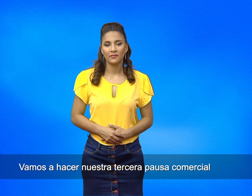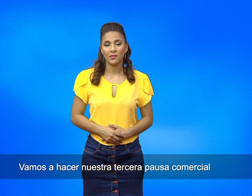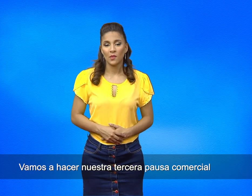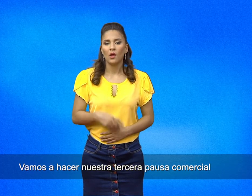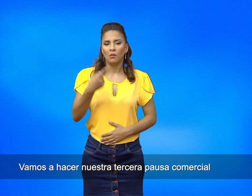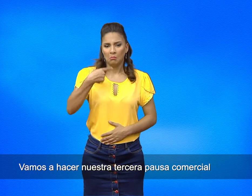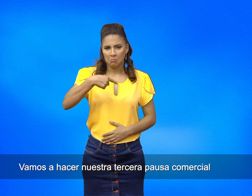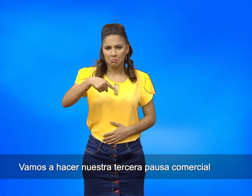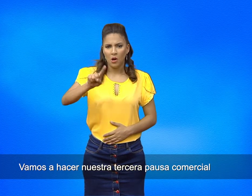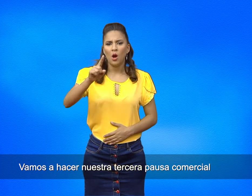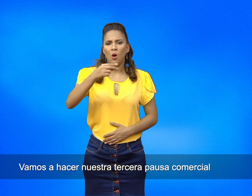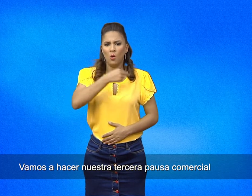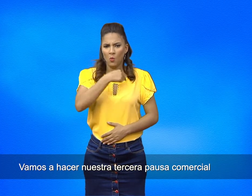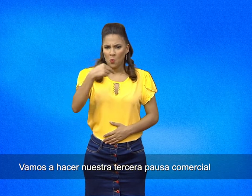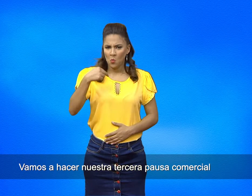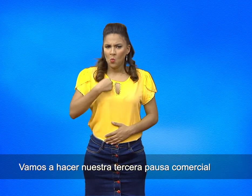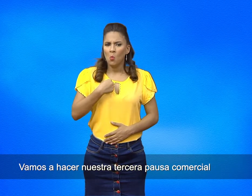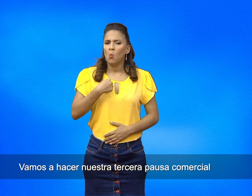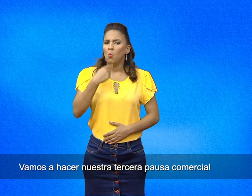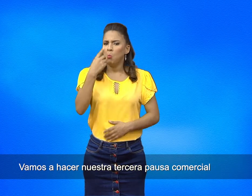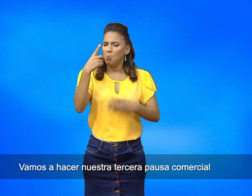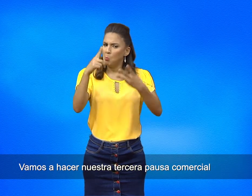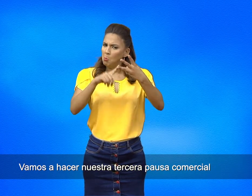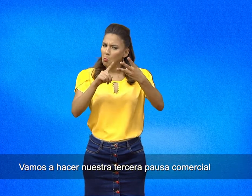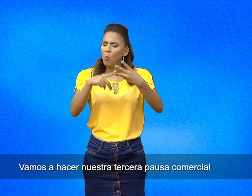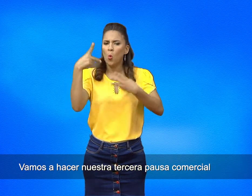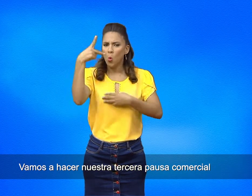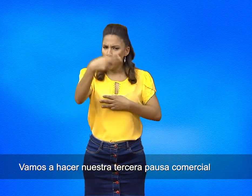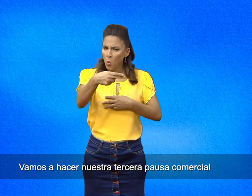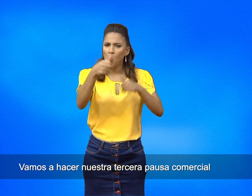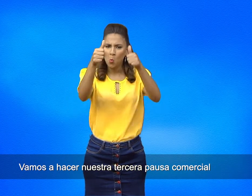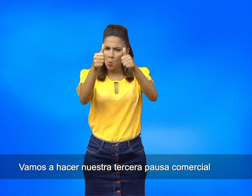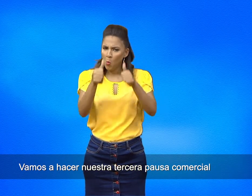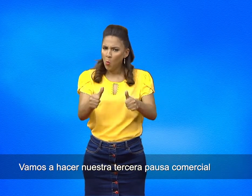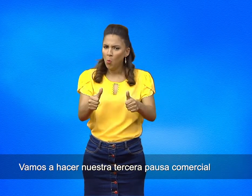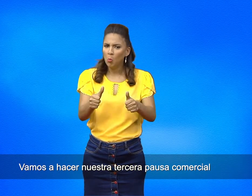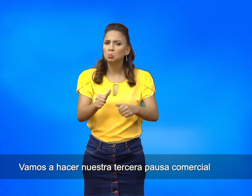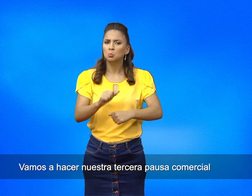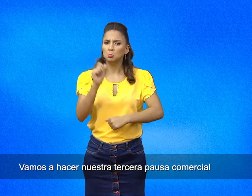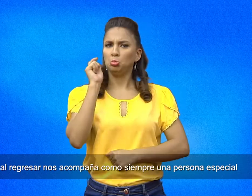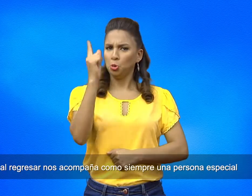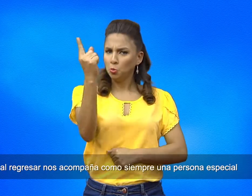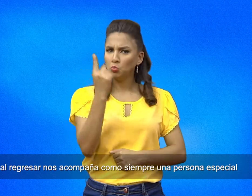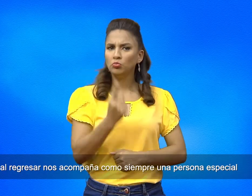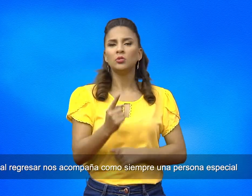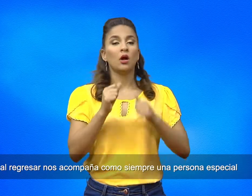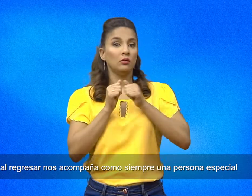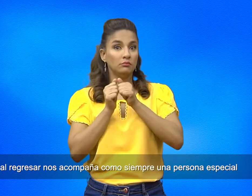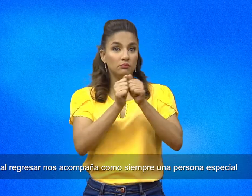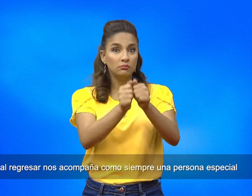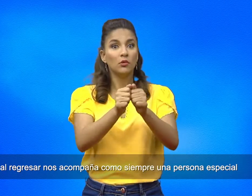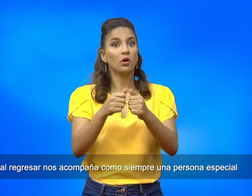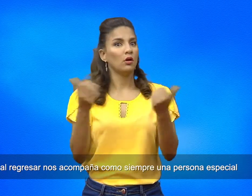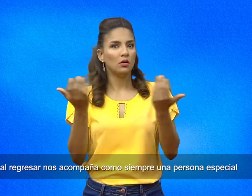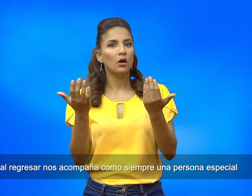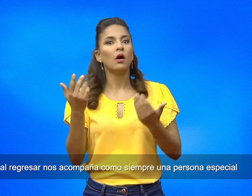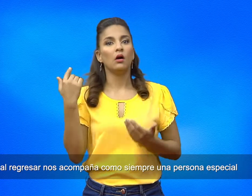vamos a hacer nuestra tercera pausa comercial y al regresar nos acompaña como siempre